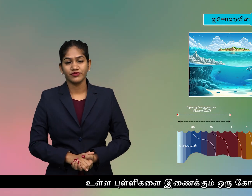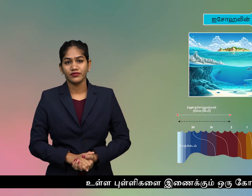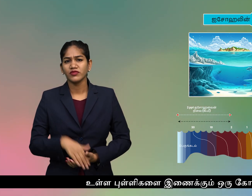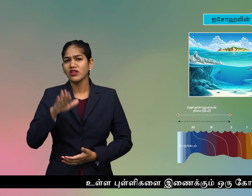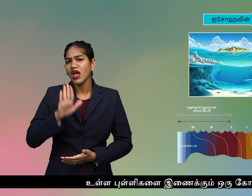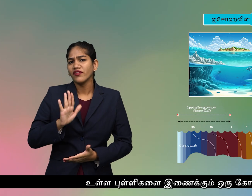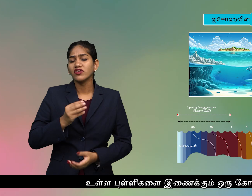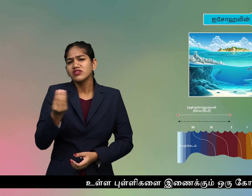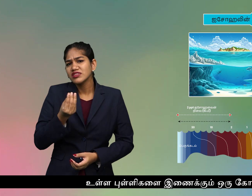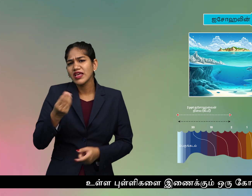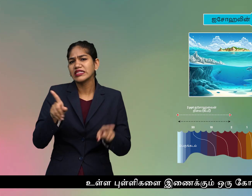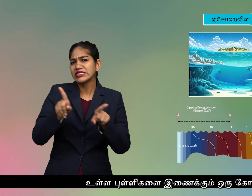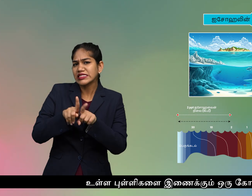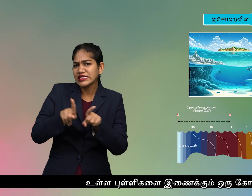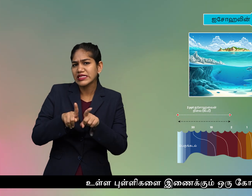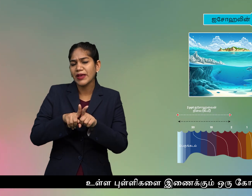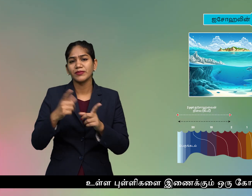புள்ளிகளை இணைக்கும் ஒரு கோடு.